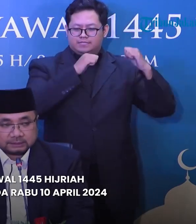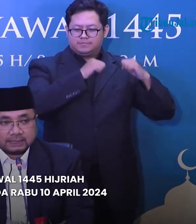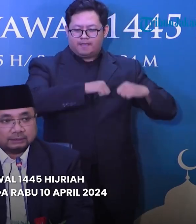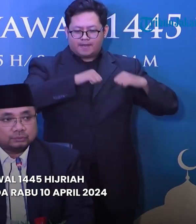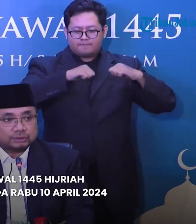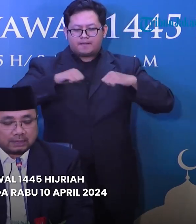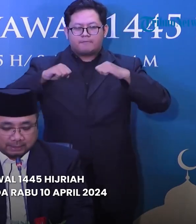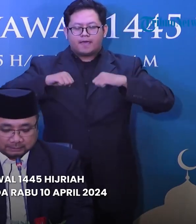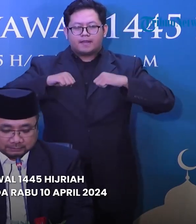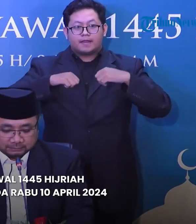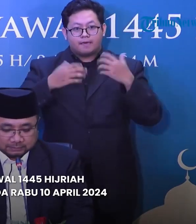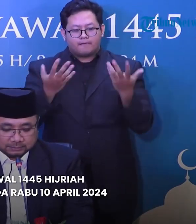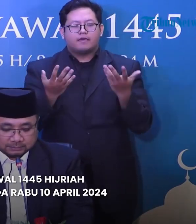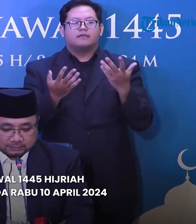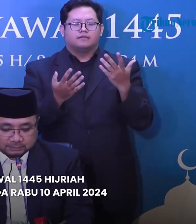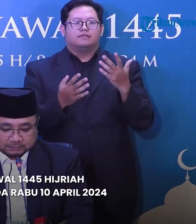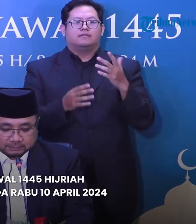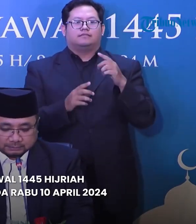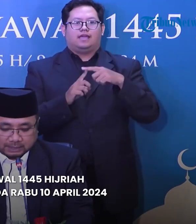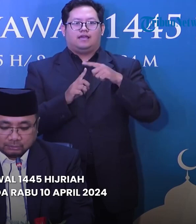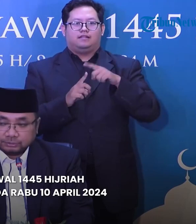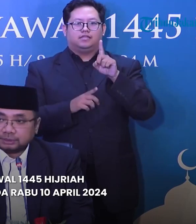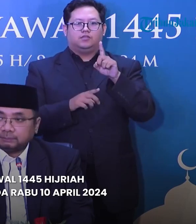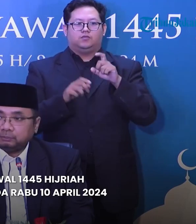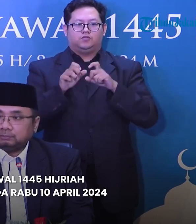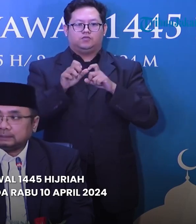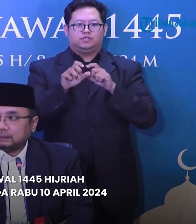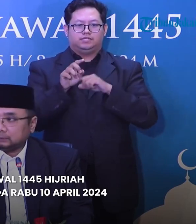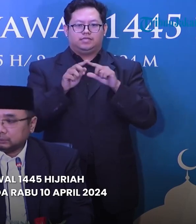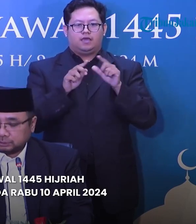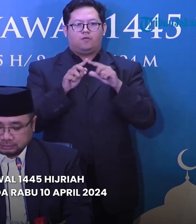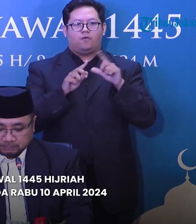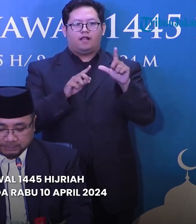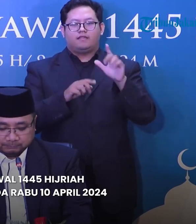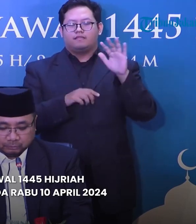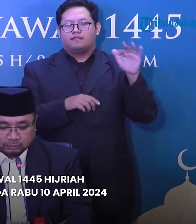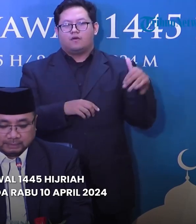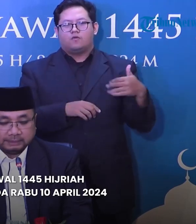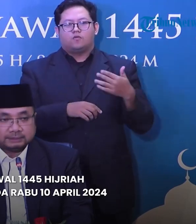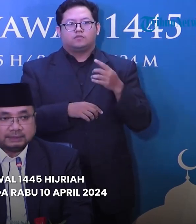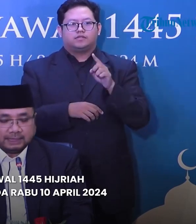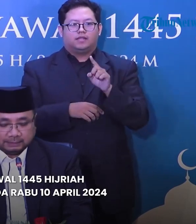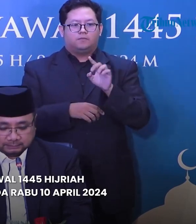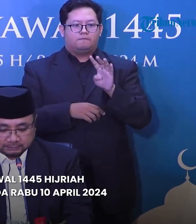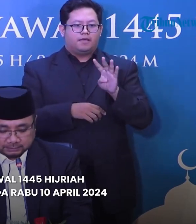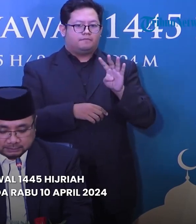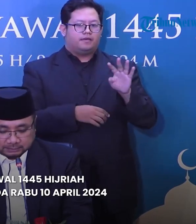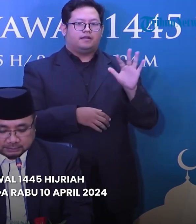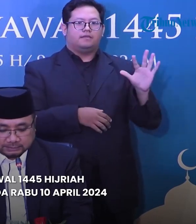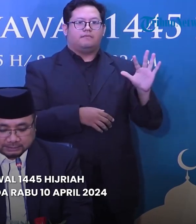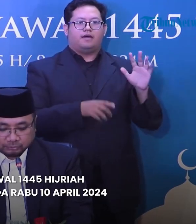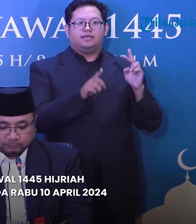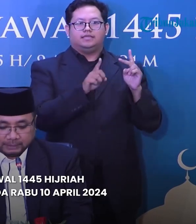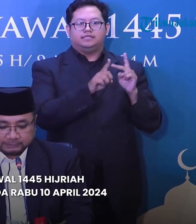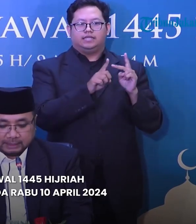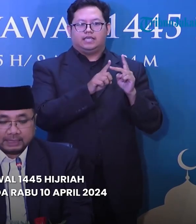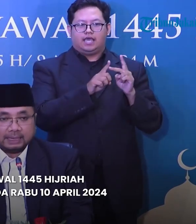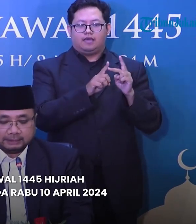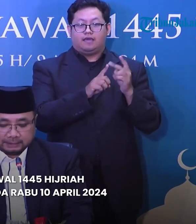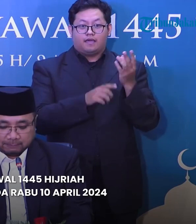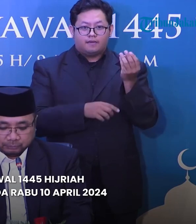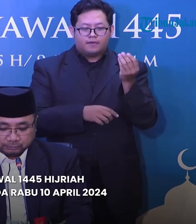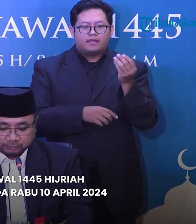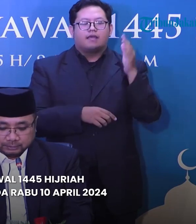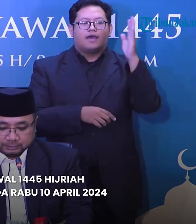1 Syawal tahun 1445 Hijriah jatuh pada